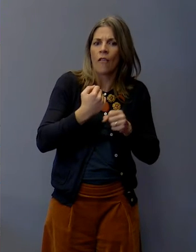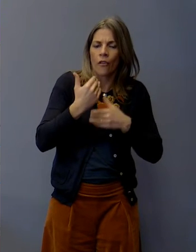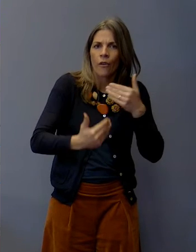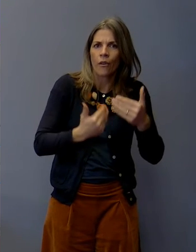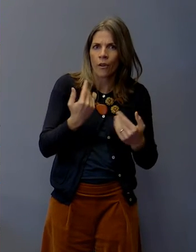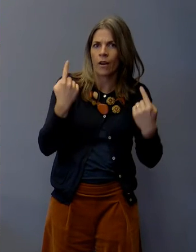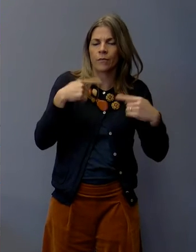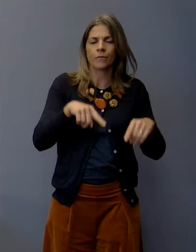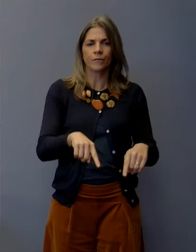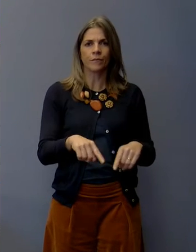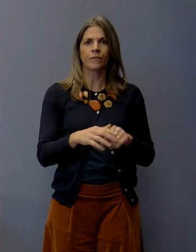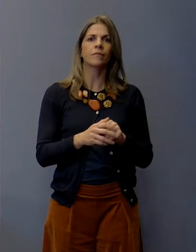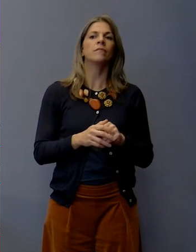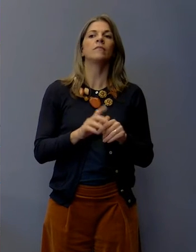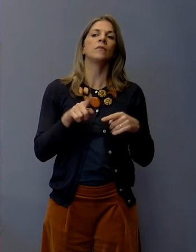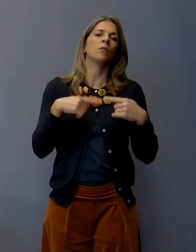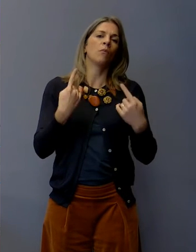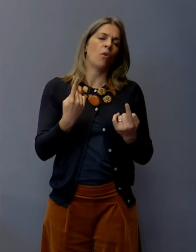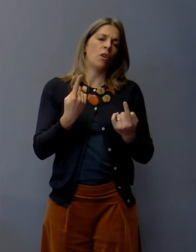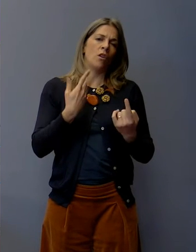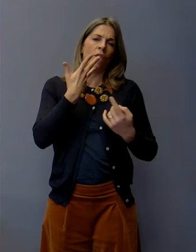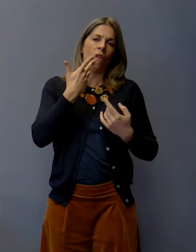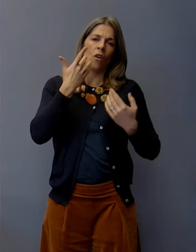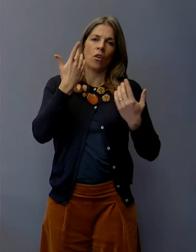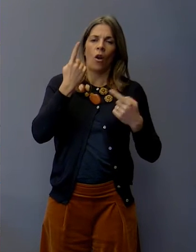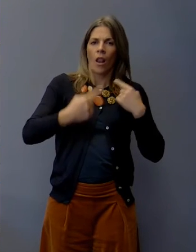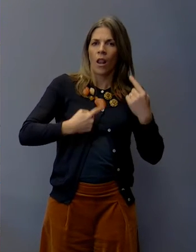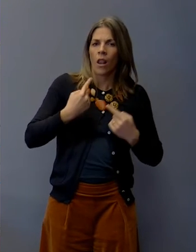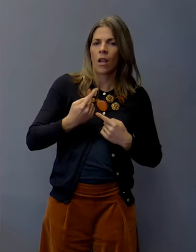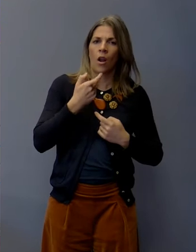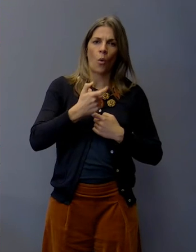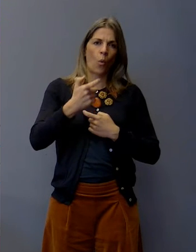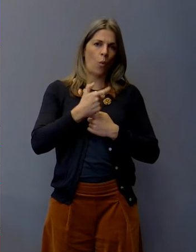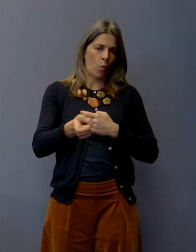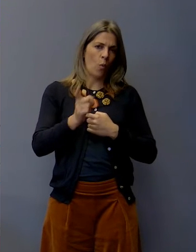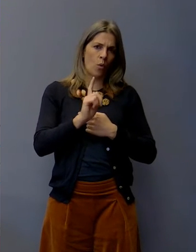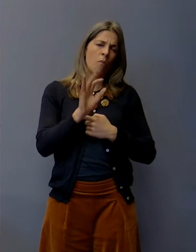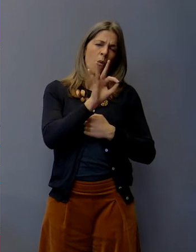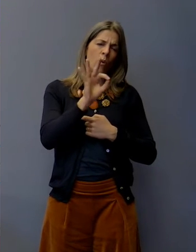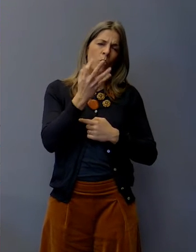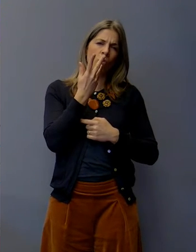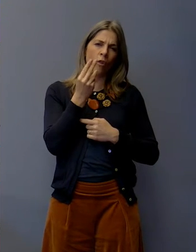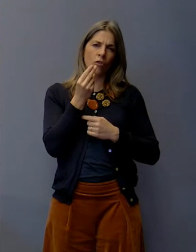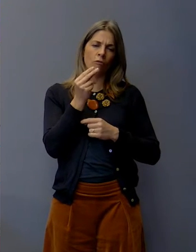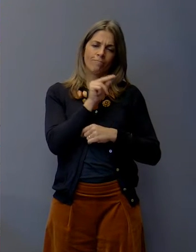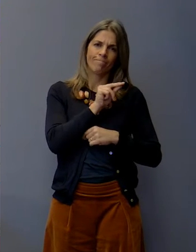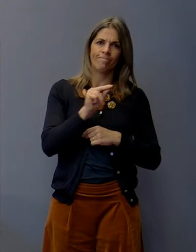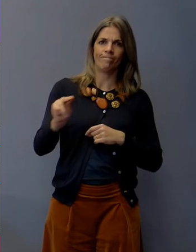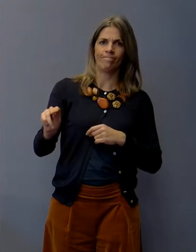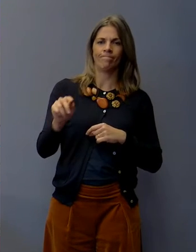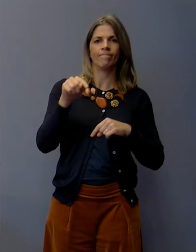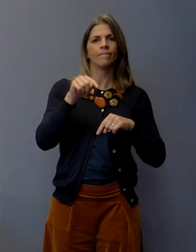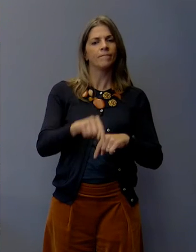non tediare eccessivamente però su alcuni argomenti è necessario approfondire evidente noi come gruppo d